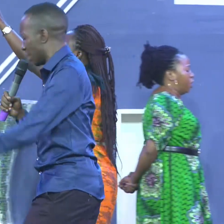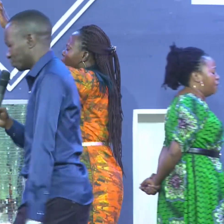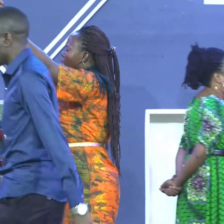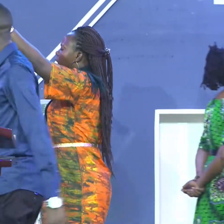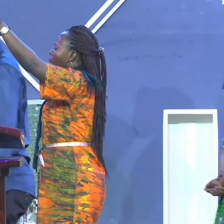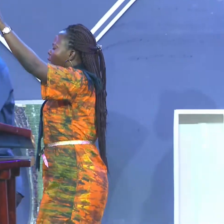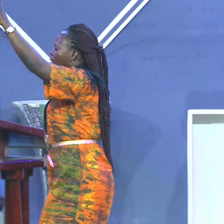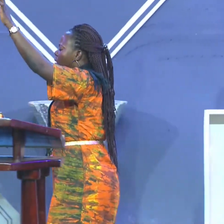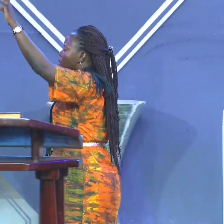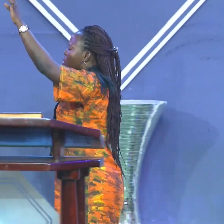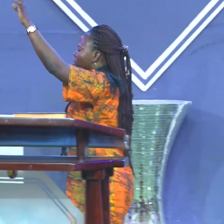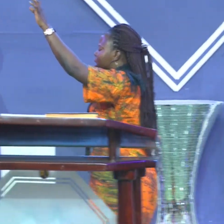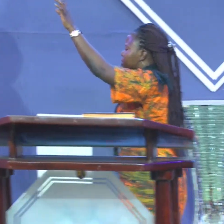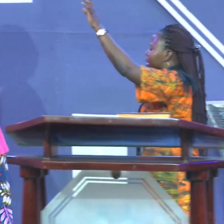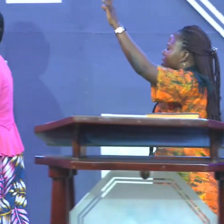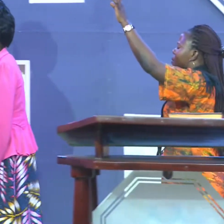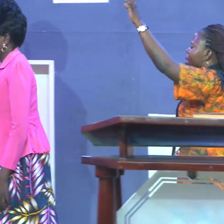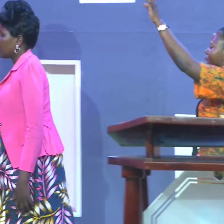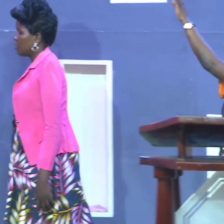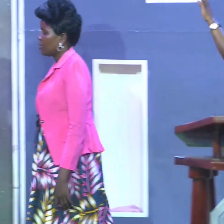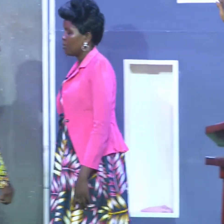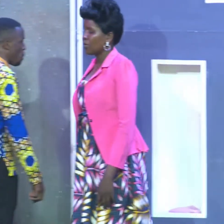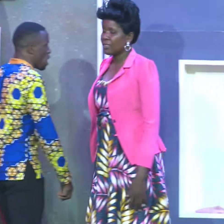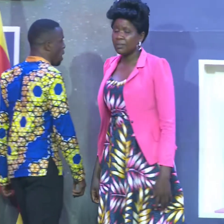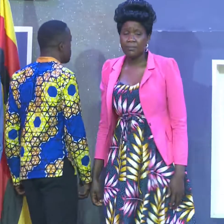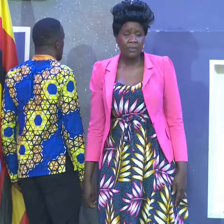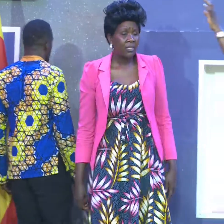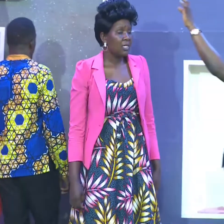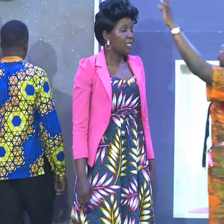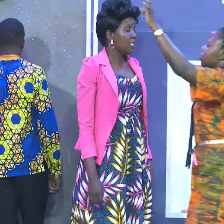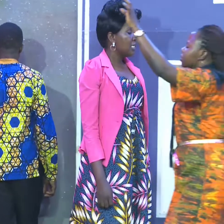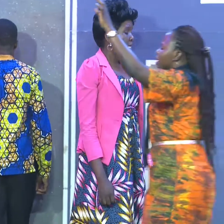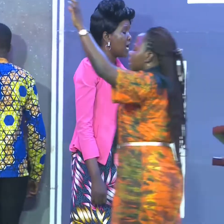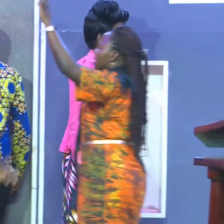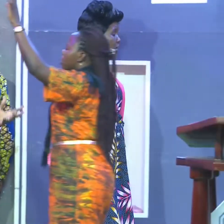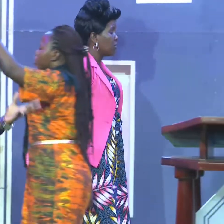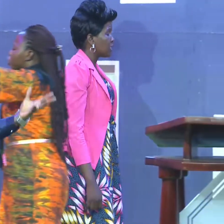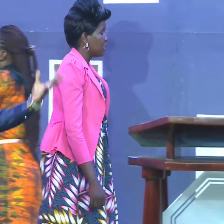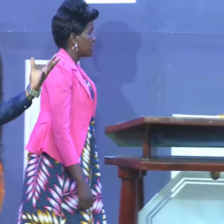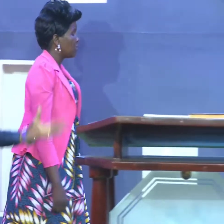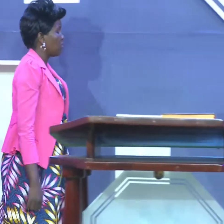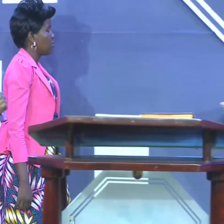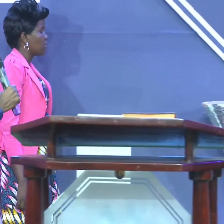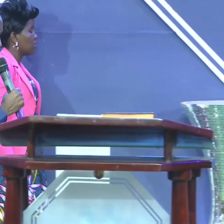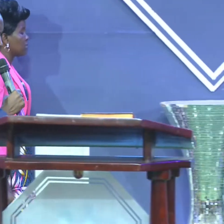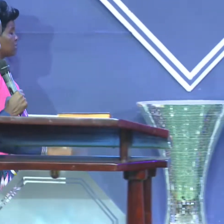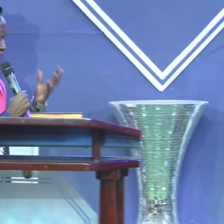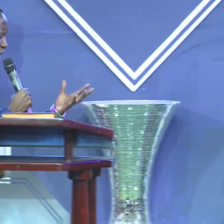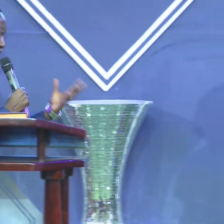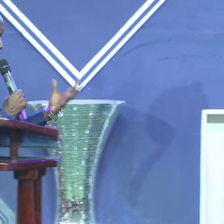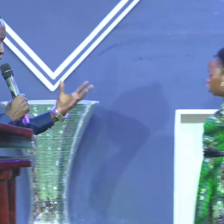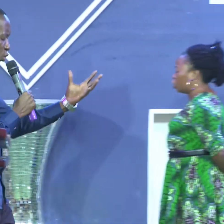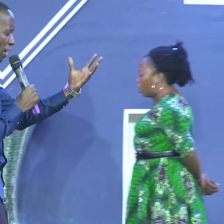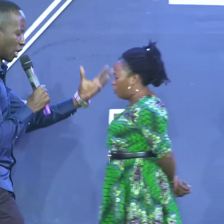asaba Bayibuli eyogere mu Isaya n'egamba kyabaye abantu bange nali mwetegefu okubayamba